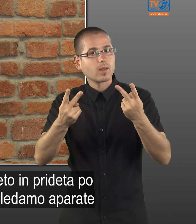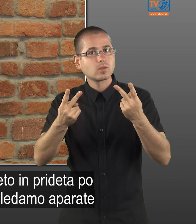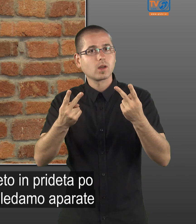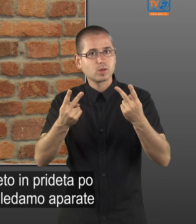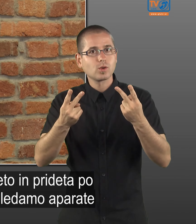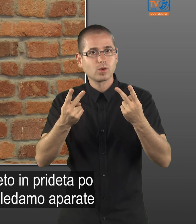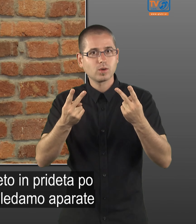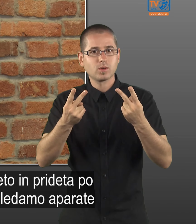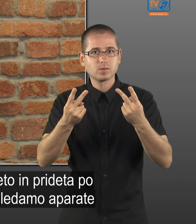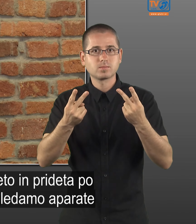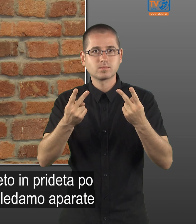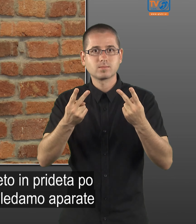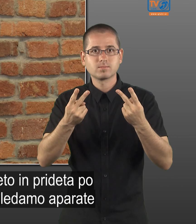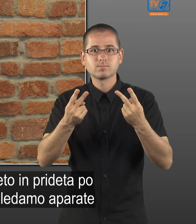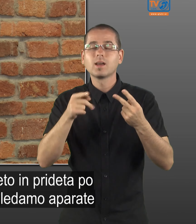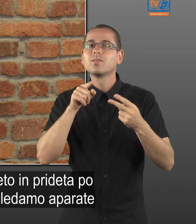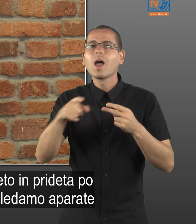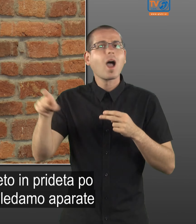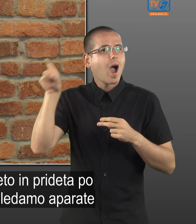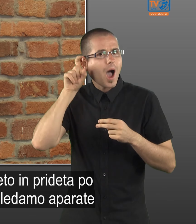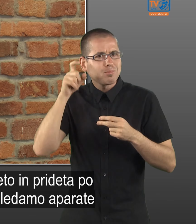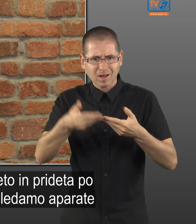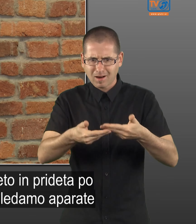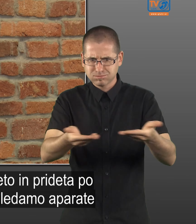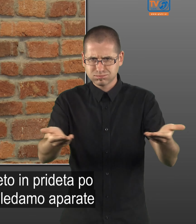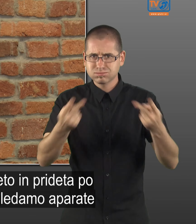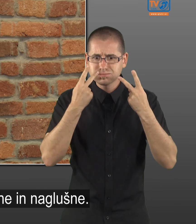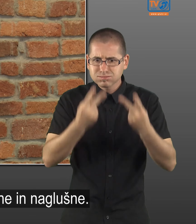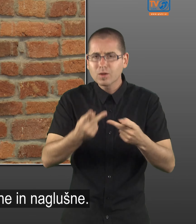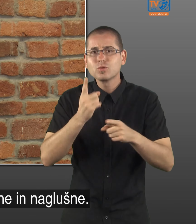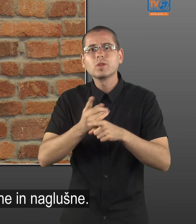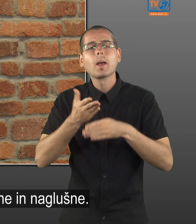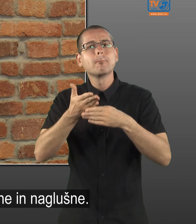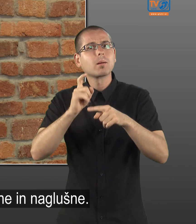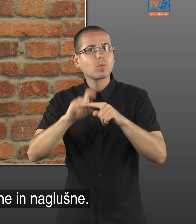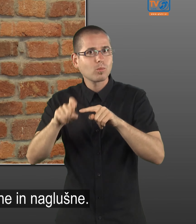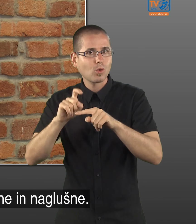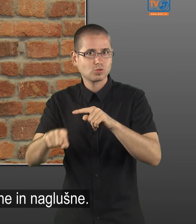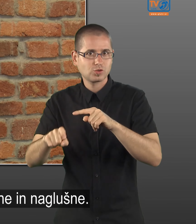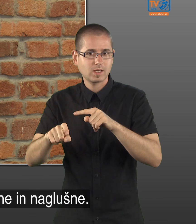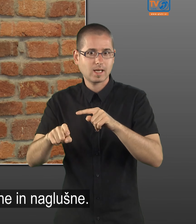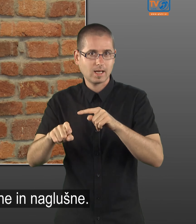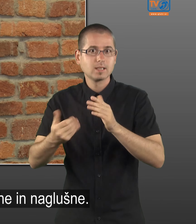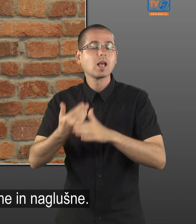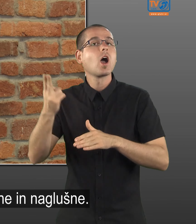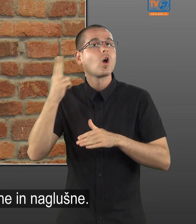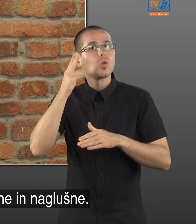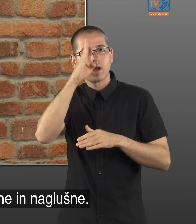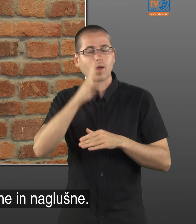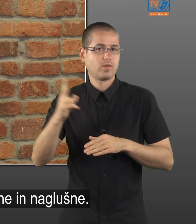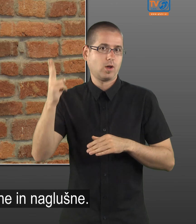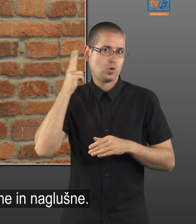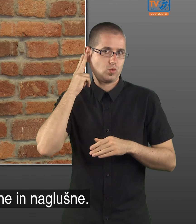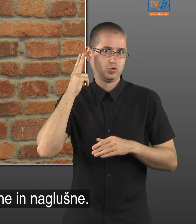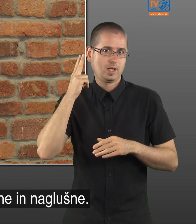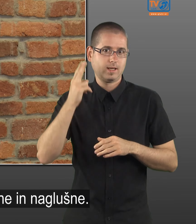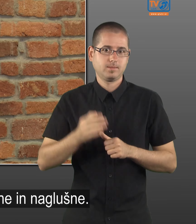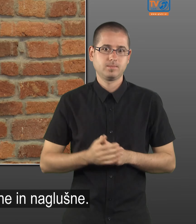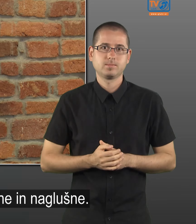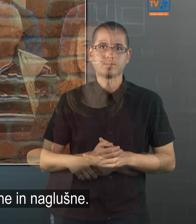ogledajo te aparate pa pripomočke gluhim in